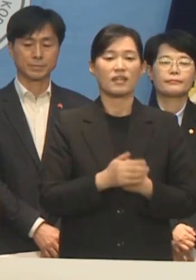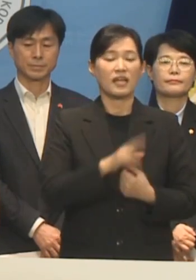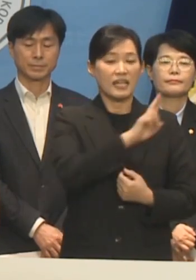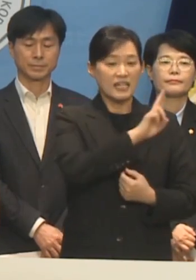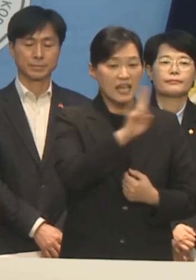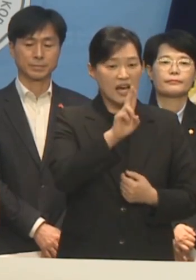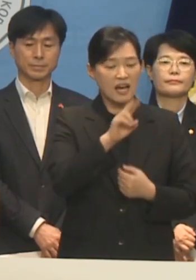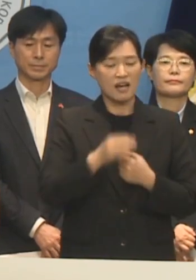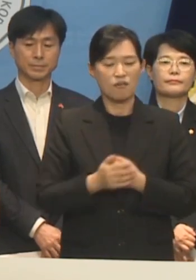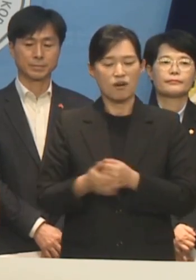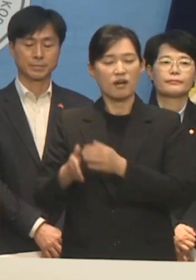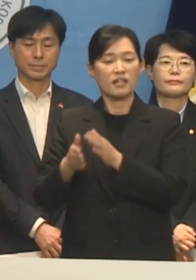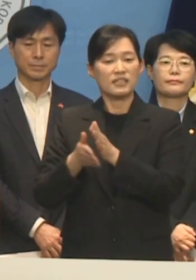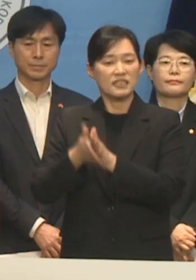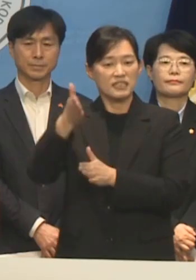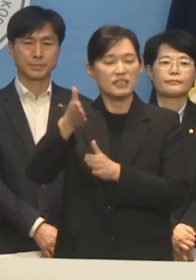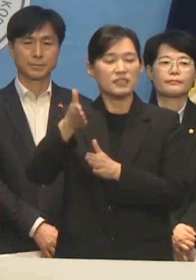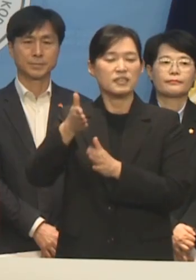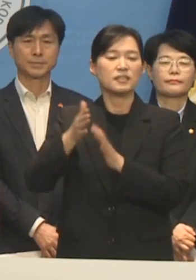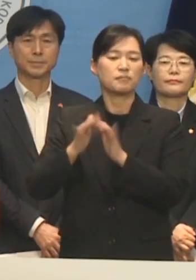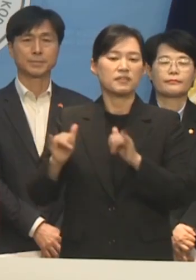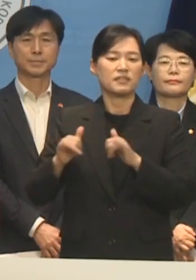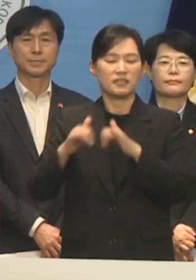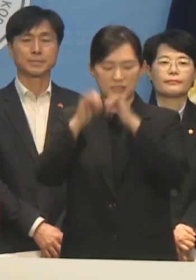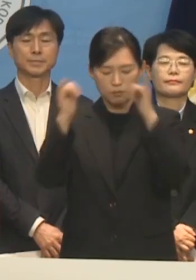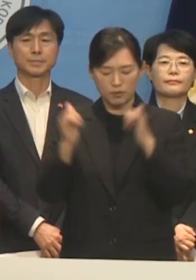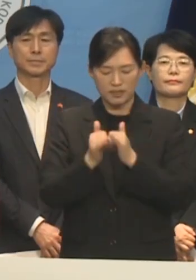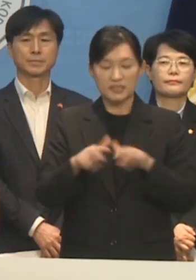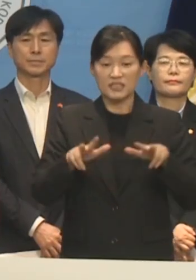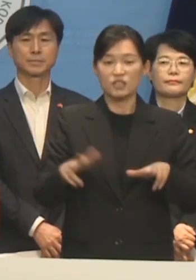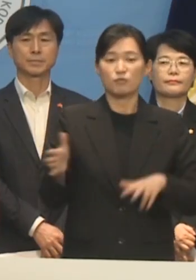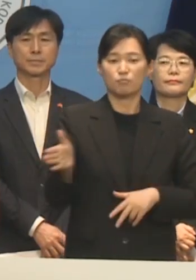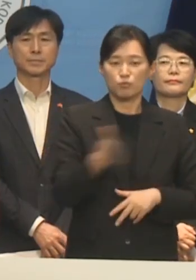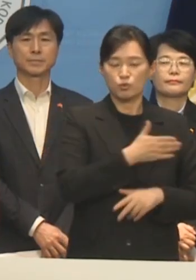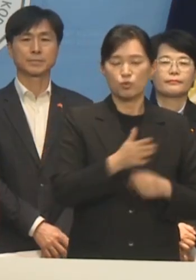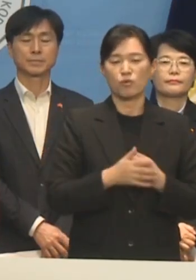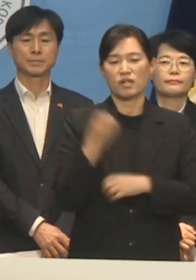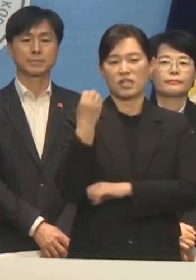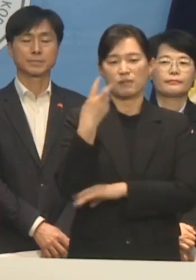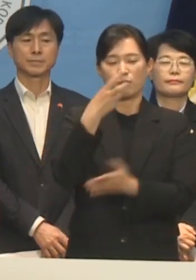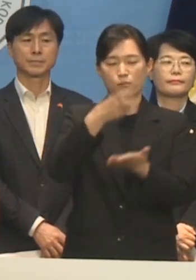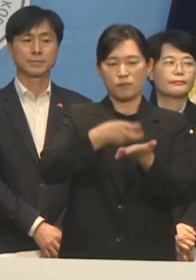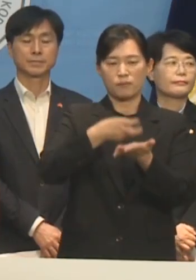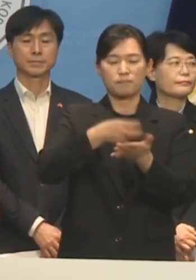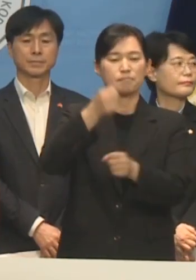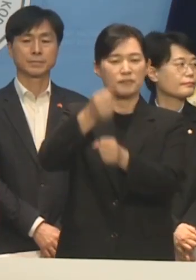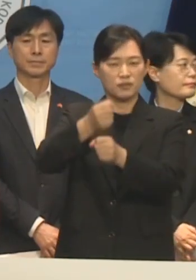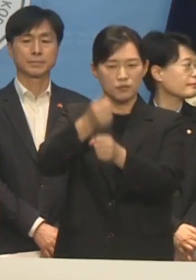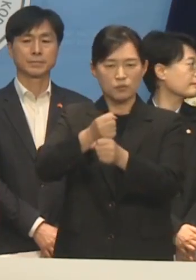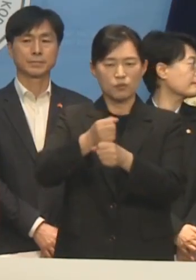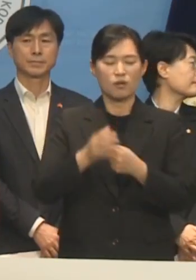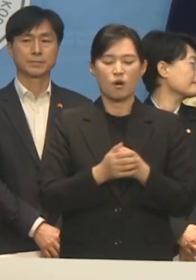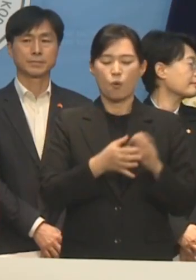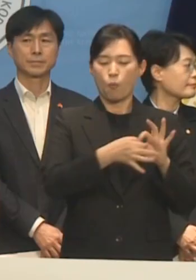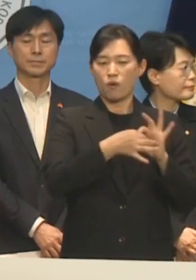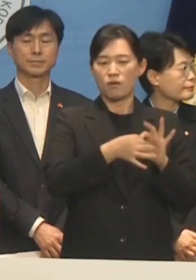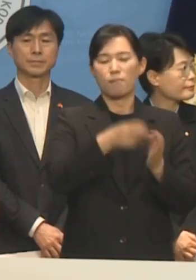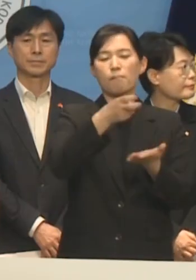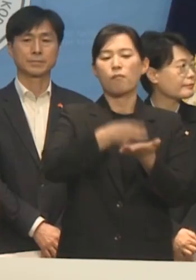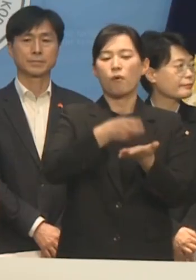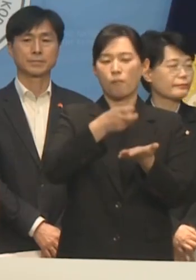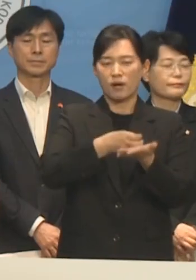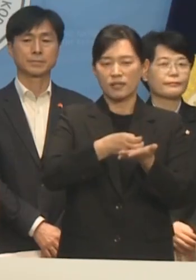야당과 시민사회는 지금부터 생명안전기본법 제정과 생명안전 관련